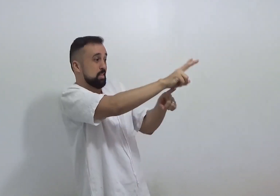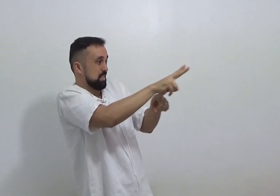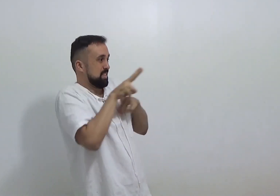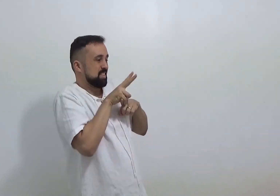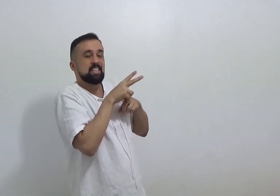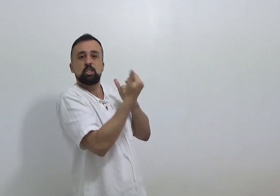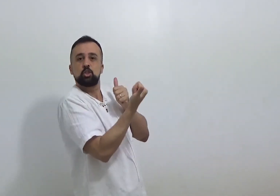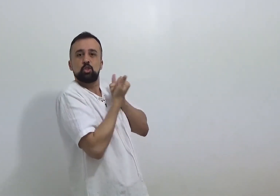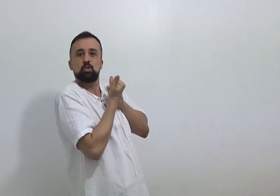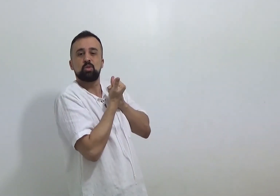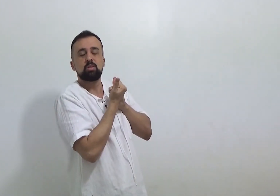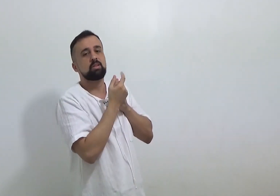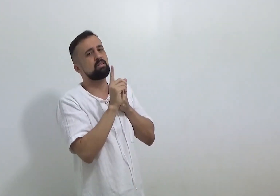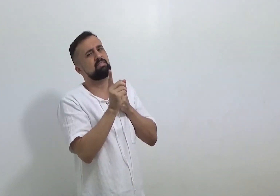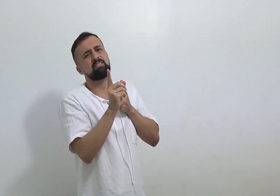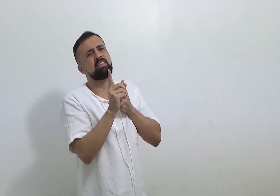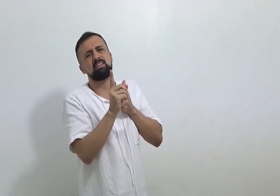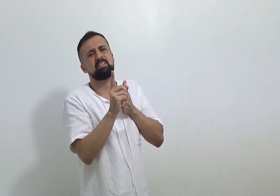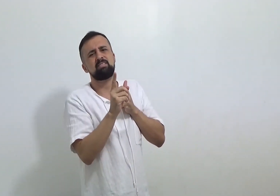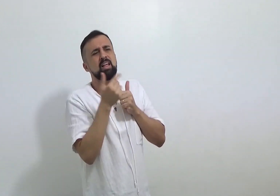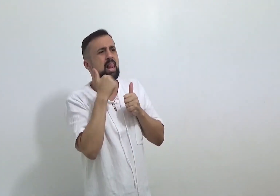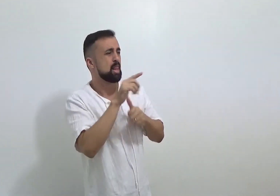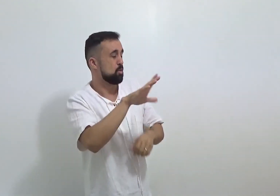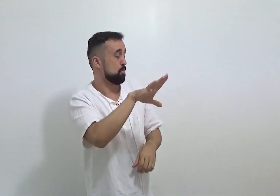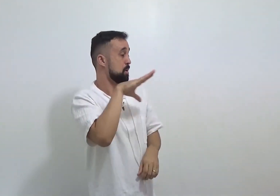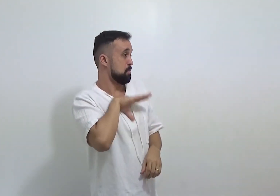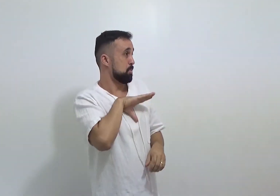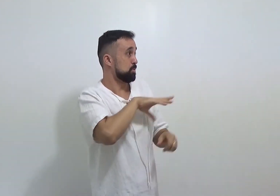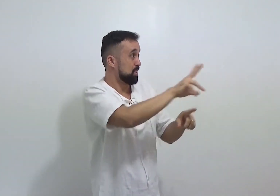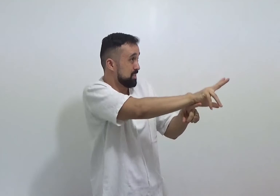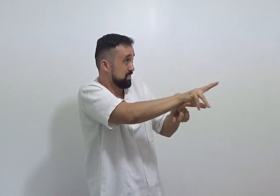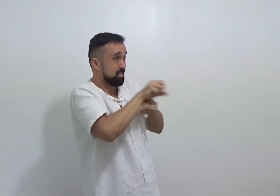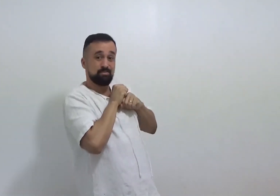pela cultura de pessoas não indígenas.